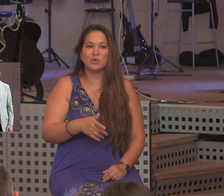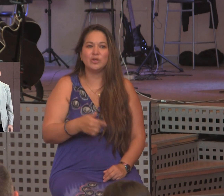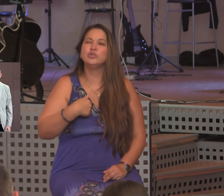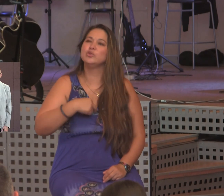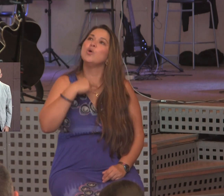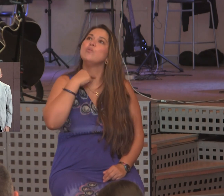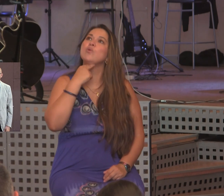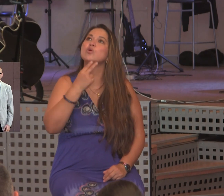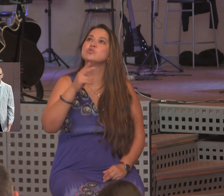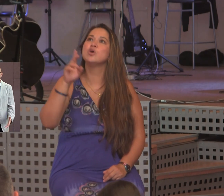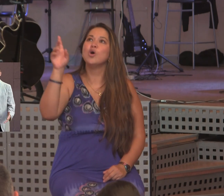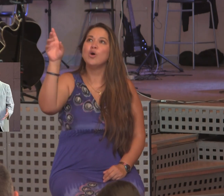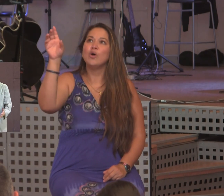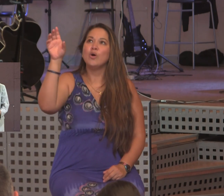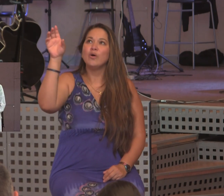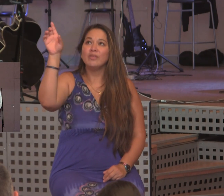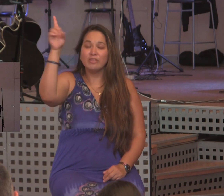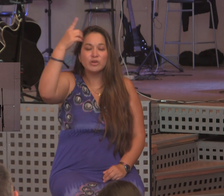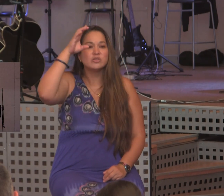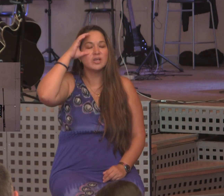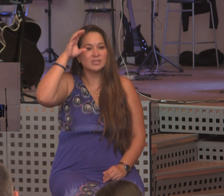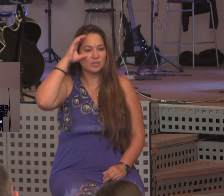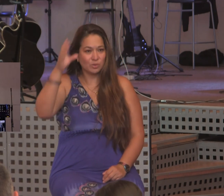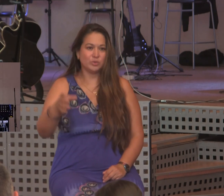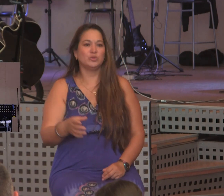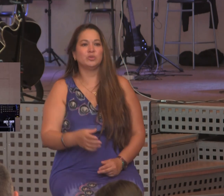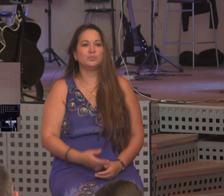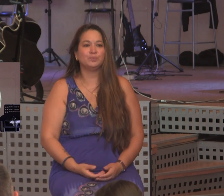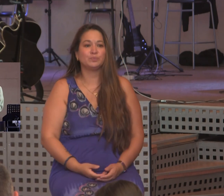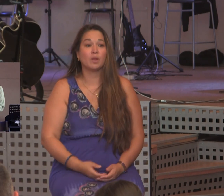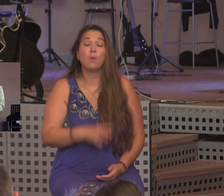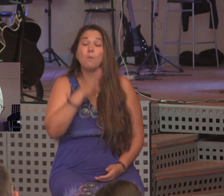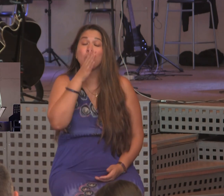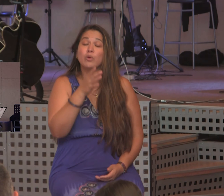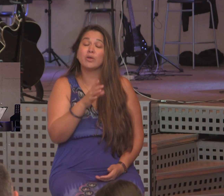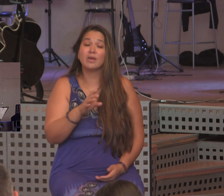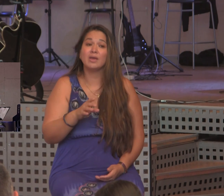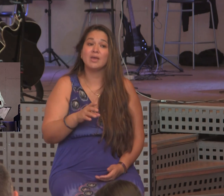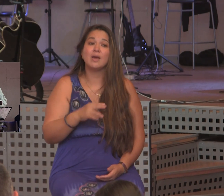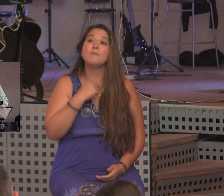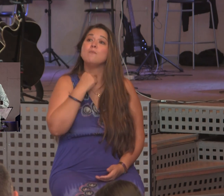profeta superior. Eso es lo que me va a empezar a habilitar.